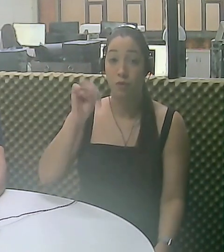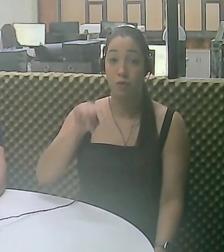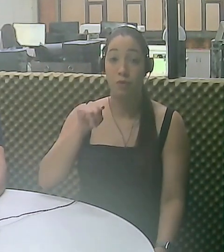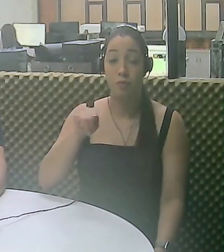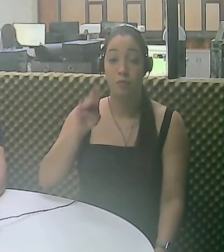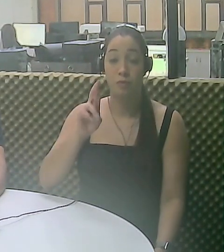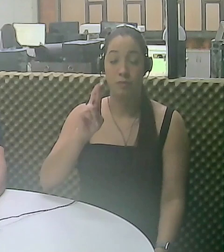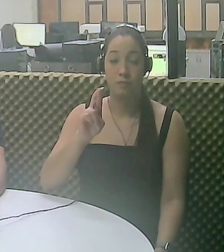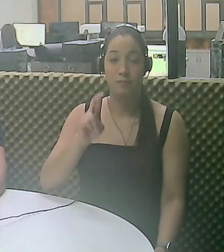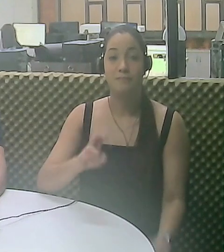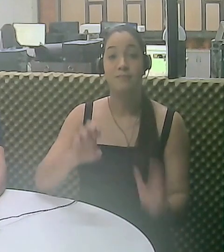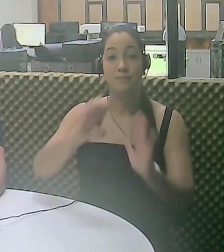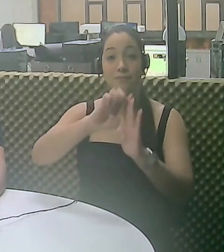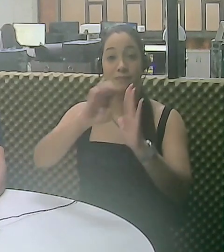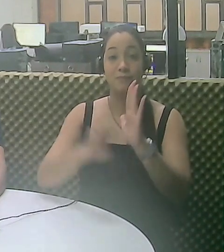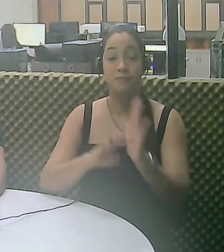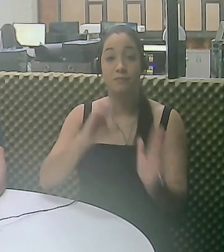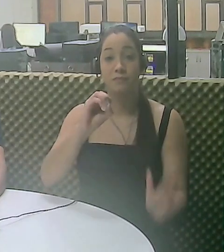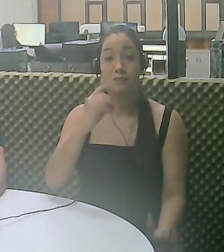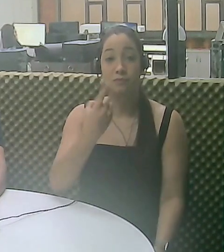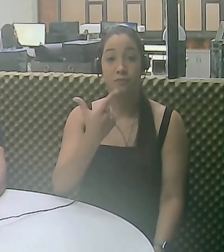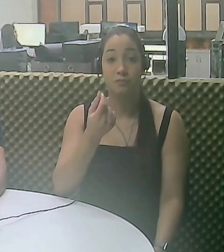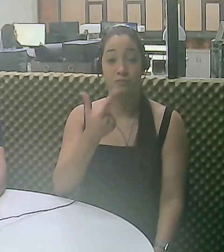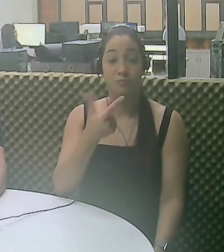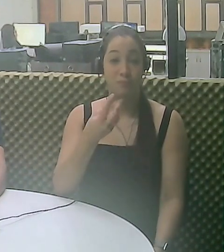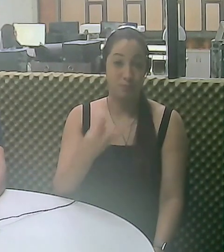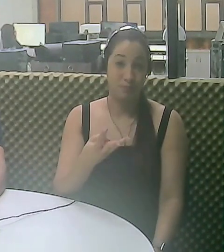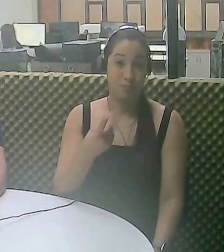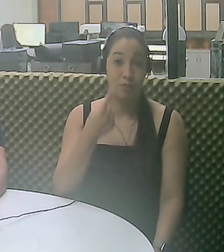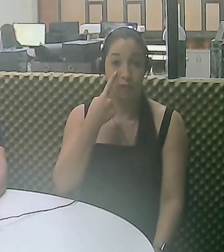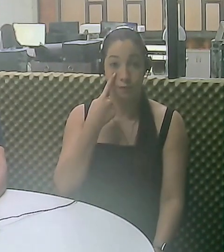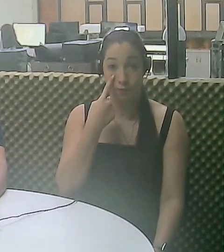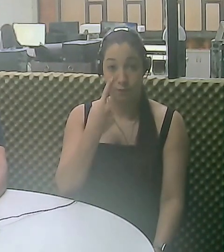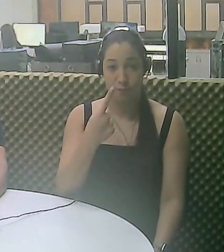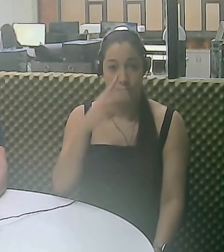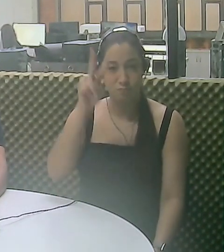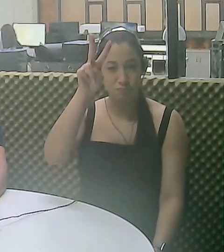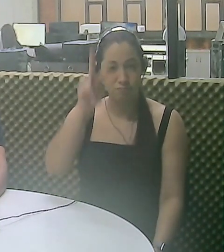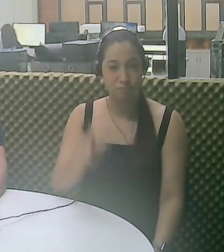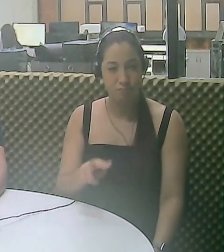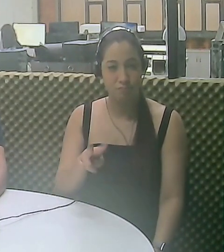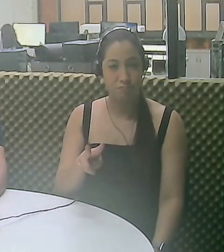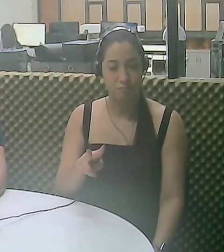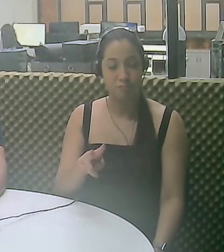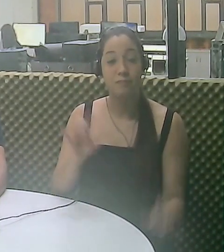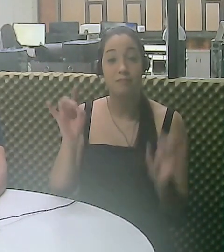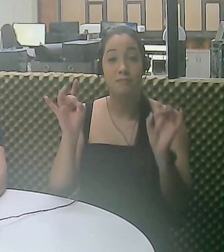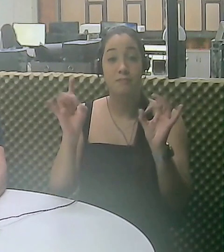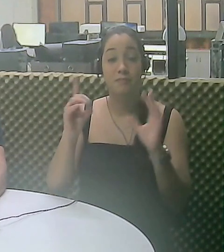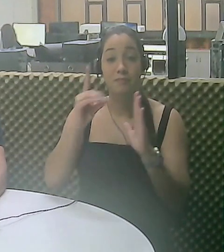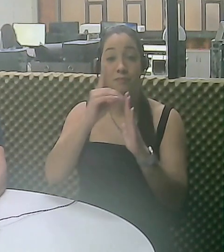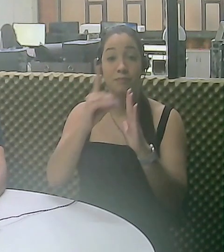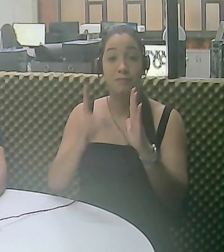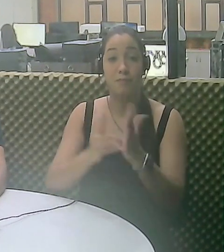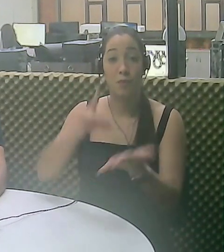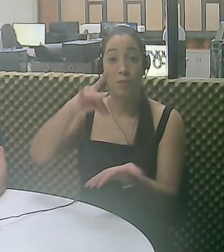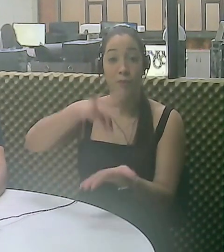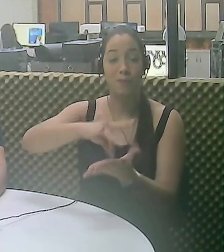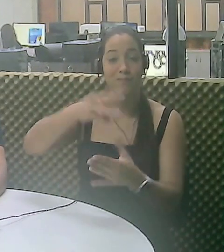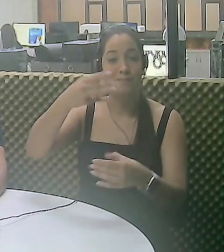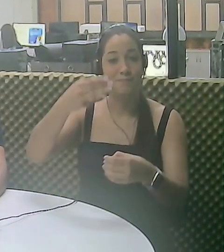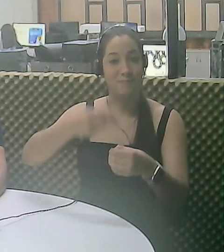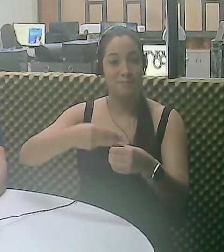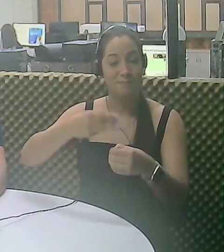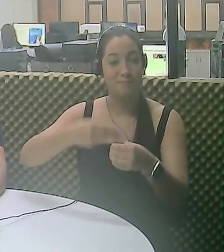gestãodeconcursos.com.br. O edital 01-2023 pode ser conferido na íntegra na edição especial do Diário Oficial do